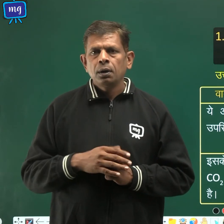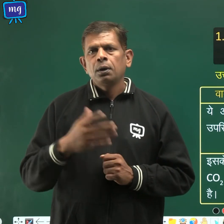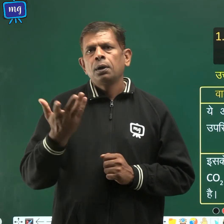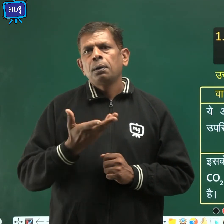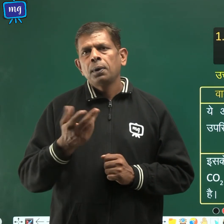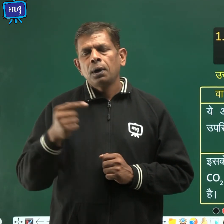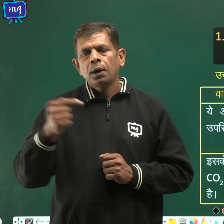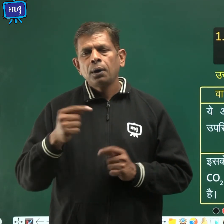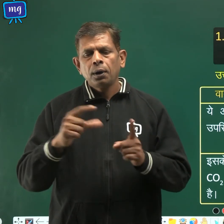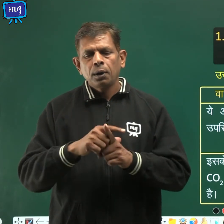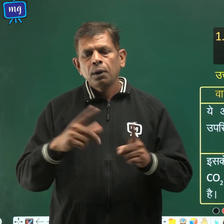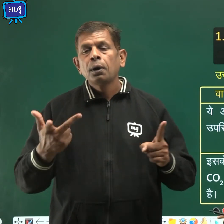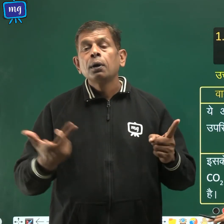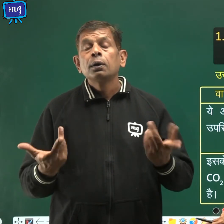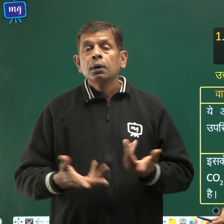अंतर बताइए।